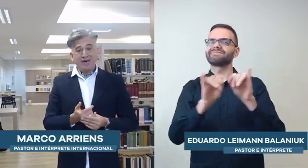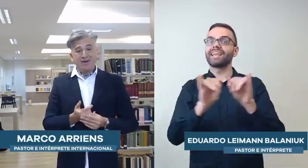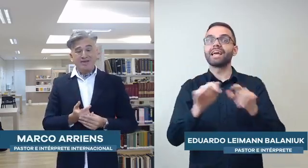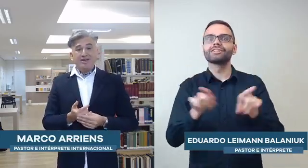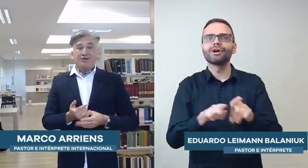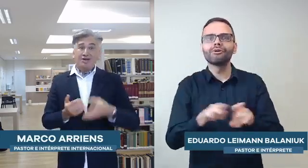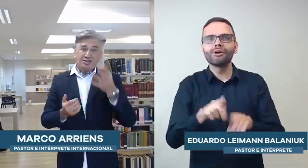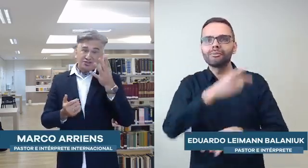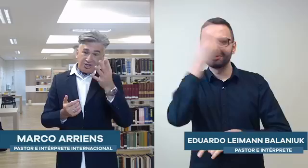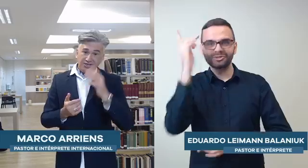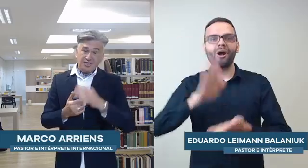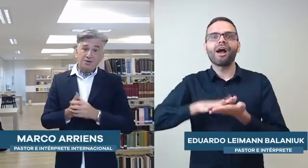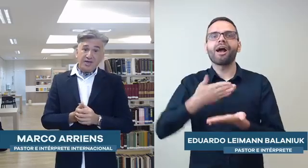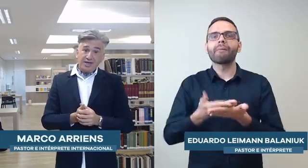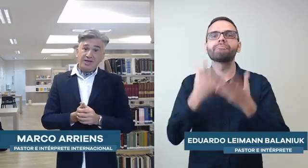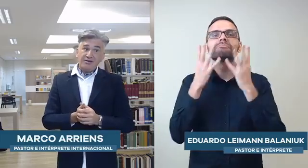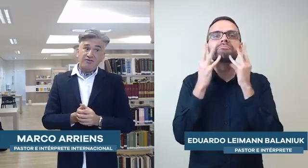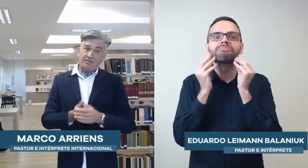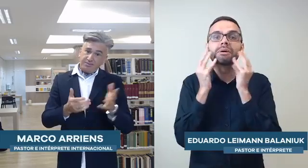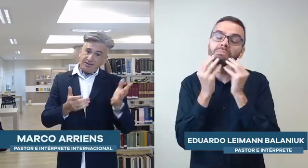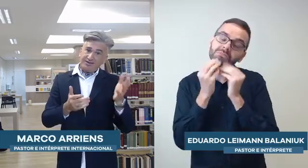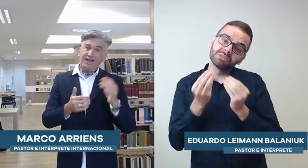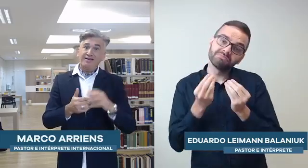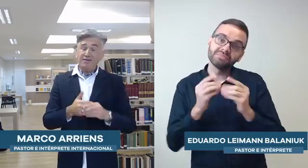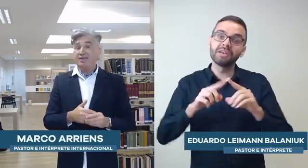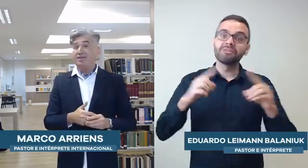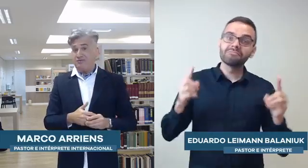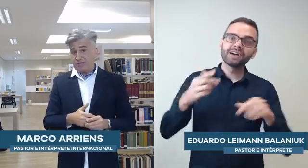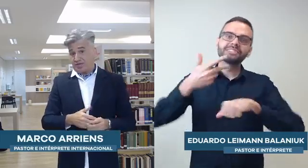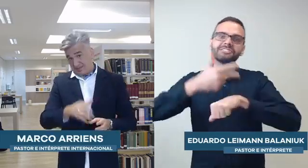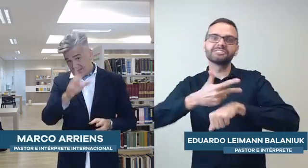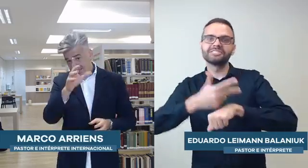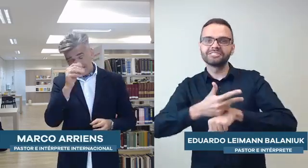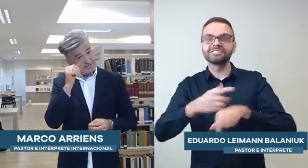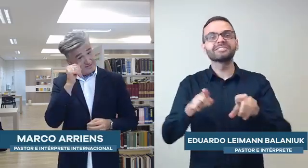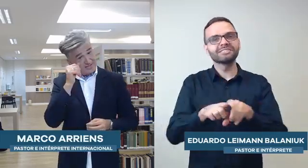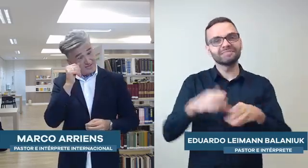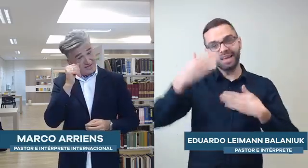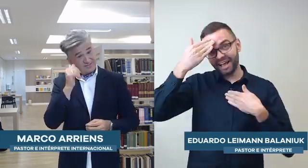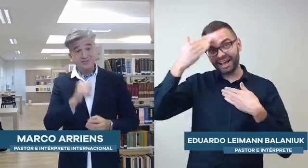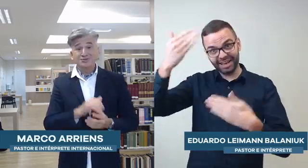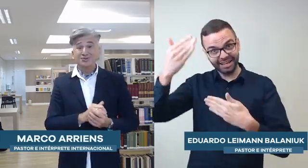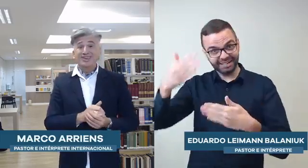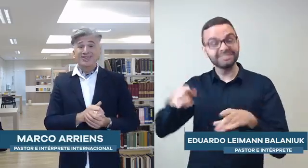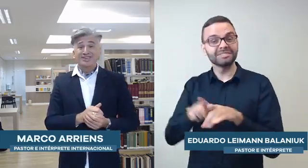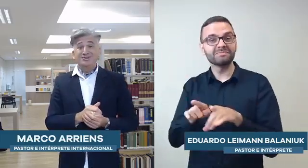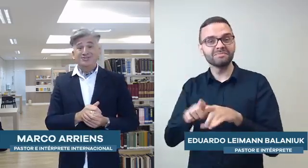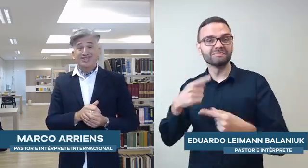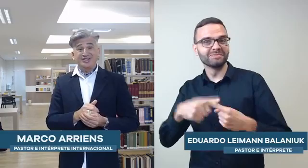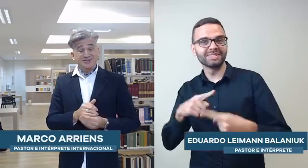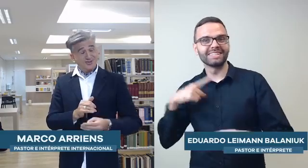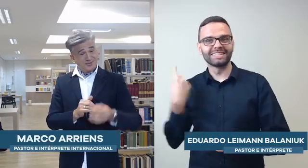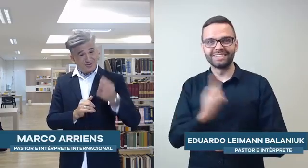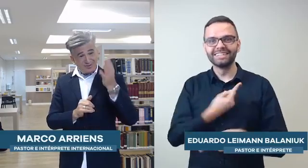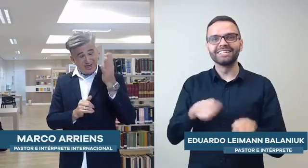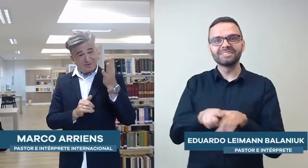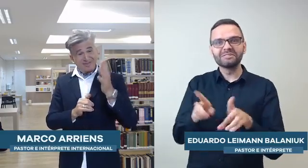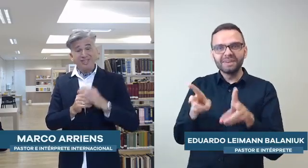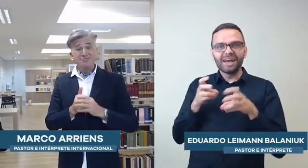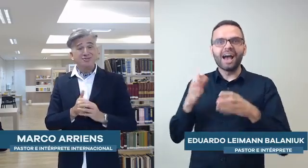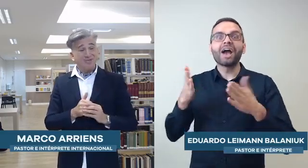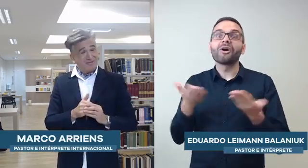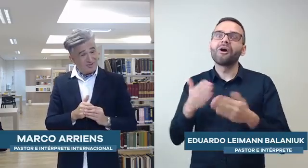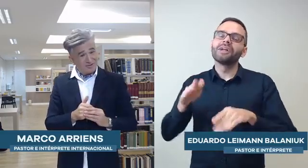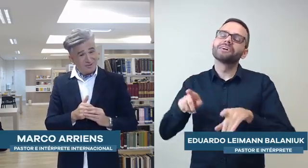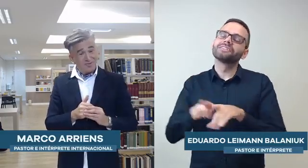da barba. Olha só, deu fama para essa live aqui, viu? Quero até agradecer quem fez isso. E o Sérgio e o Eduardo tá